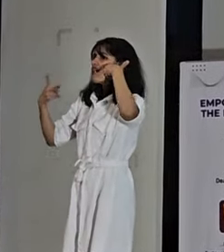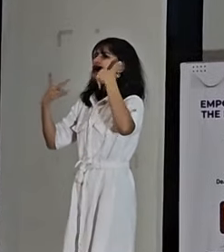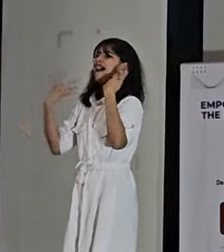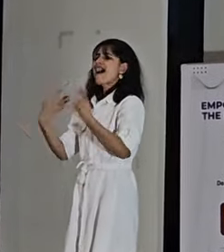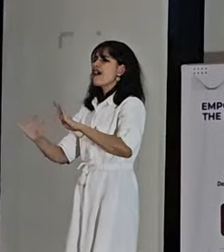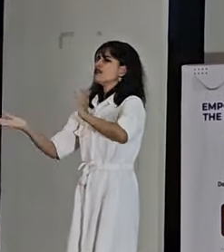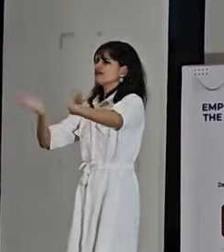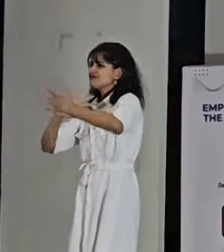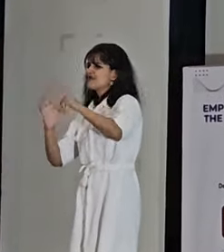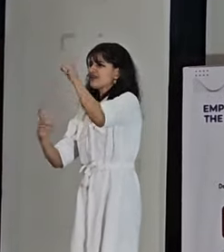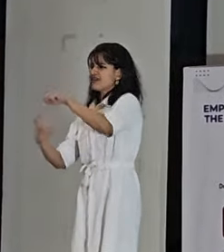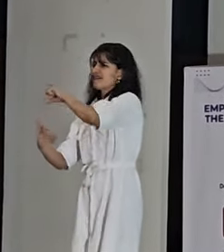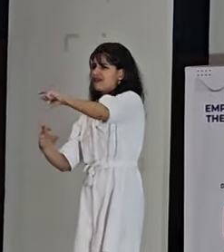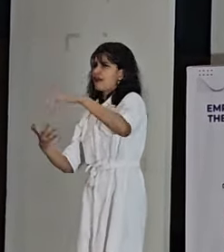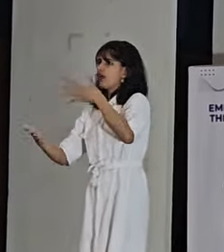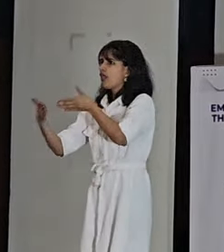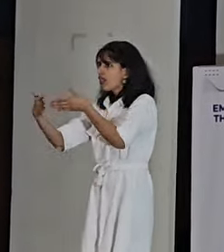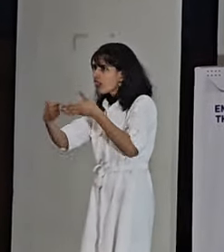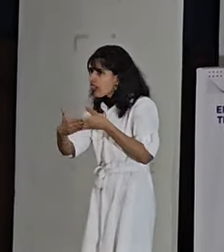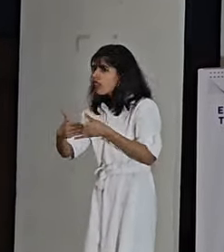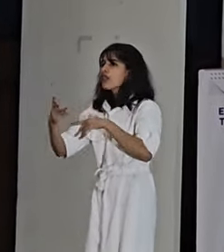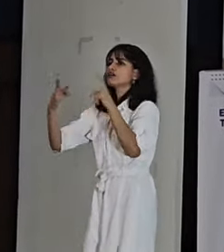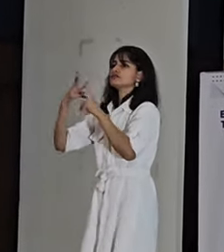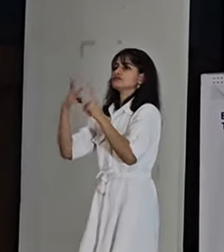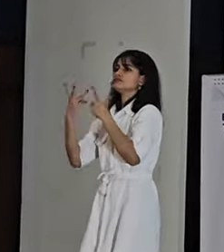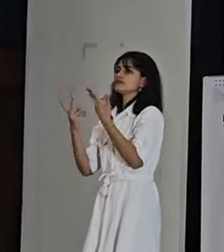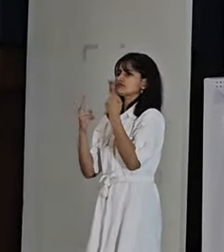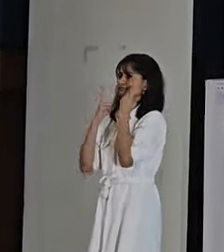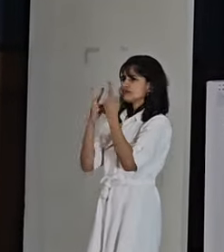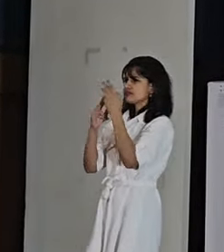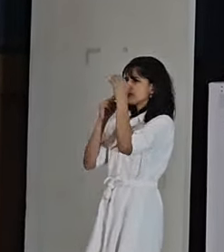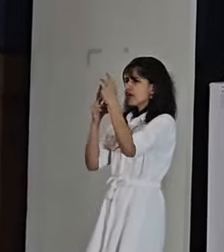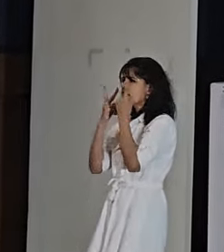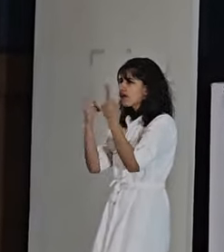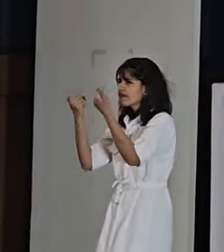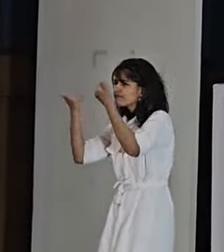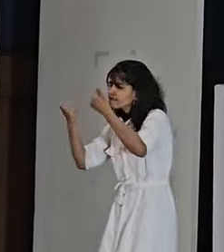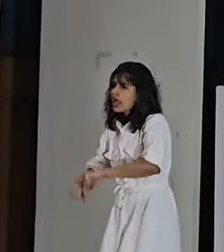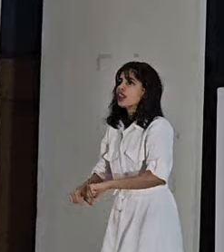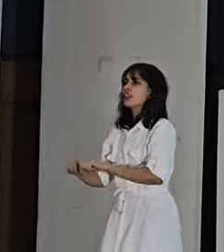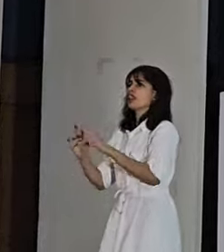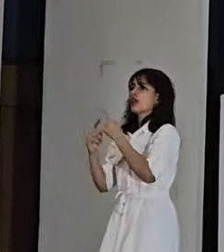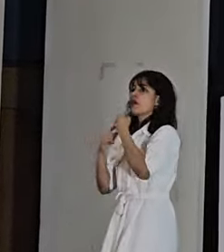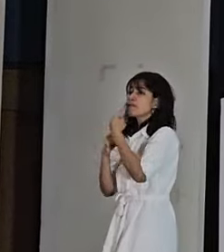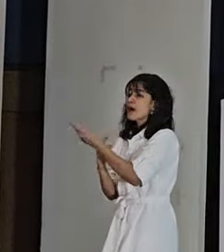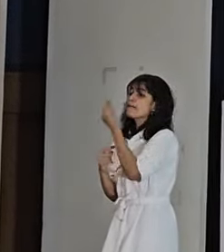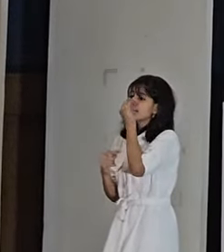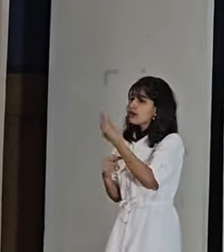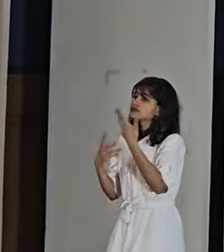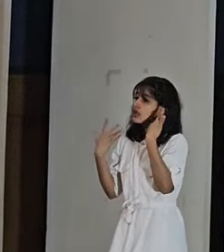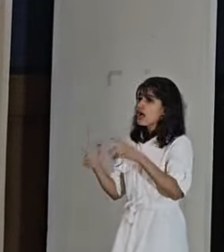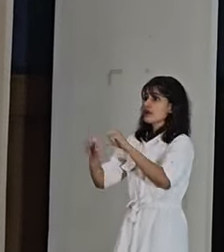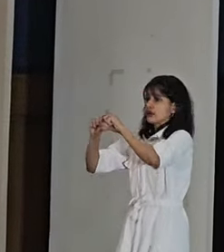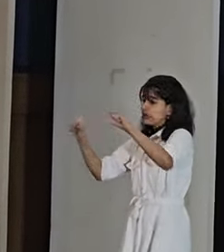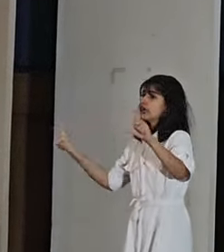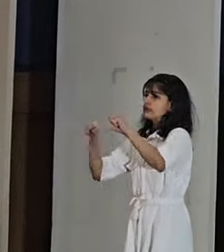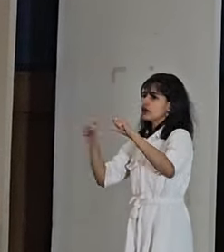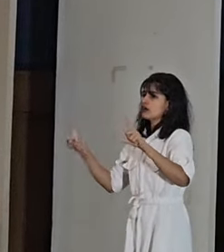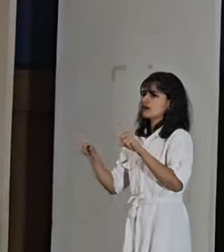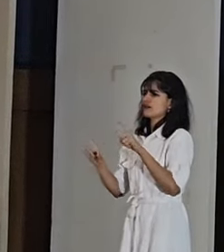मतलब डेस्कटॉप पे नहीं बैठ सकता या मोबाइल नहीं चला सकता ढंग से, बिकॉज उनको सिर्फ स्क्वायर शेप का पिक्टोरियल बहुत ही क्लियर नहीं विजिबल होता